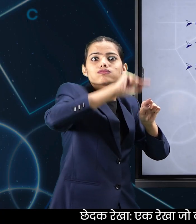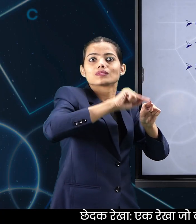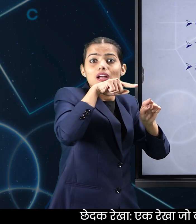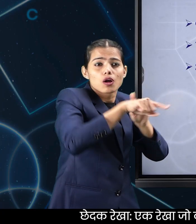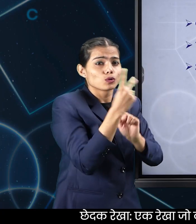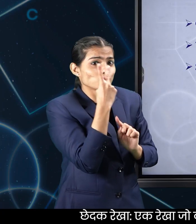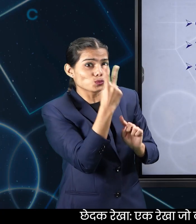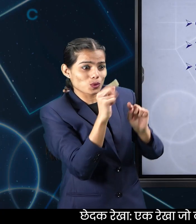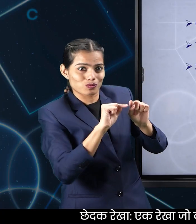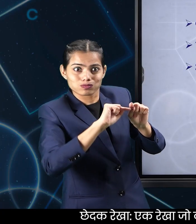है।